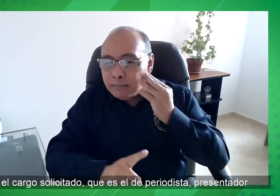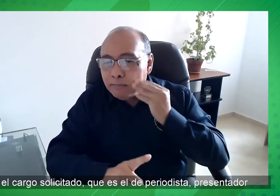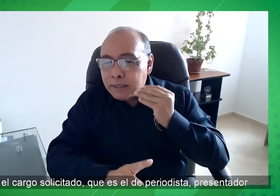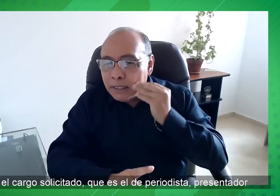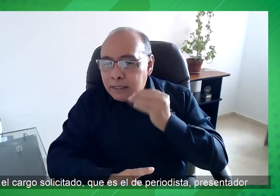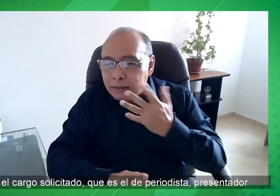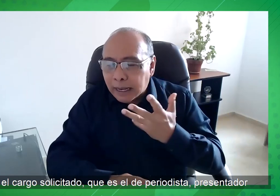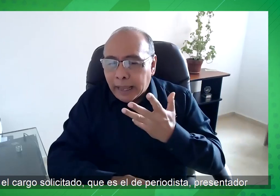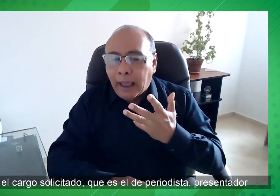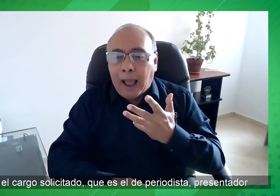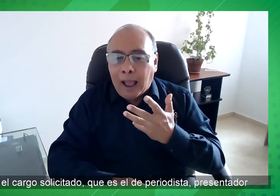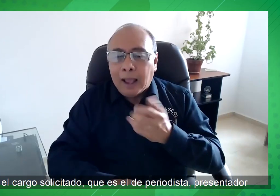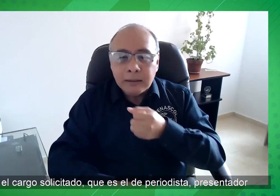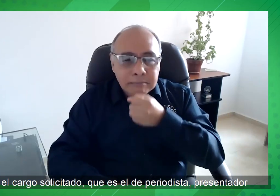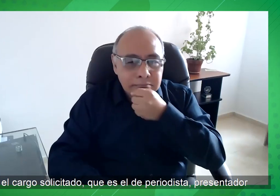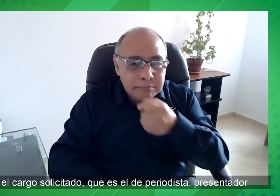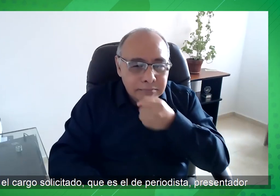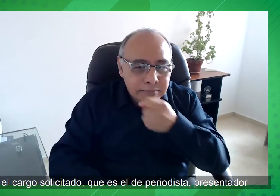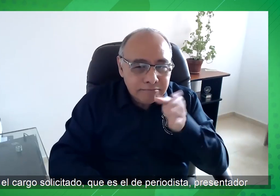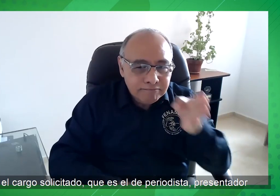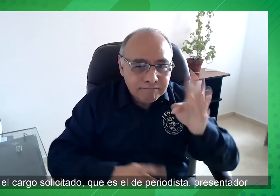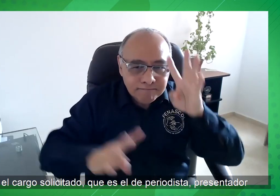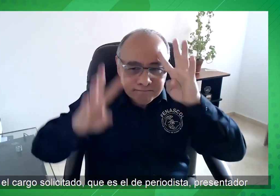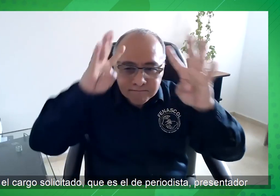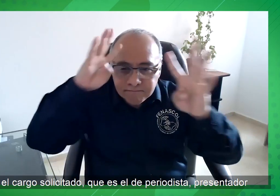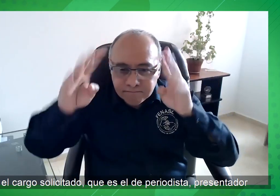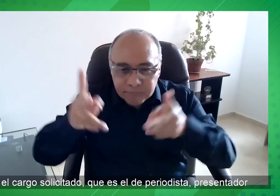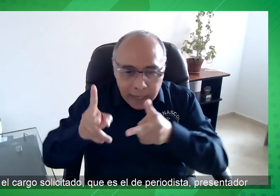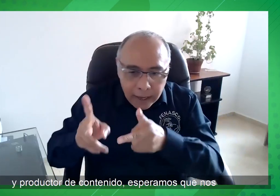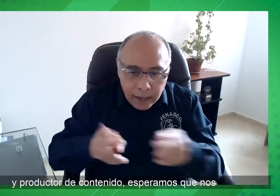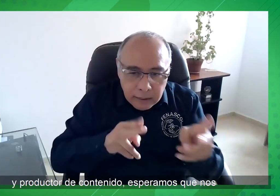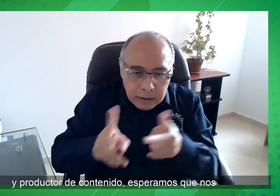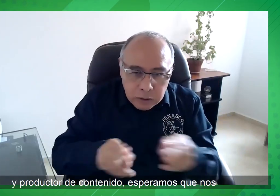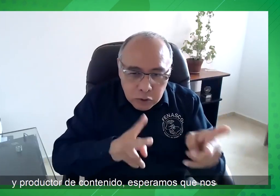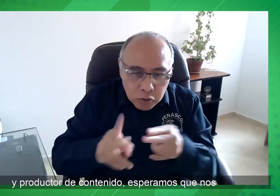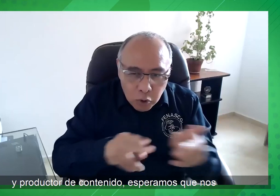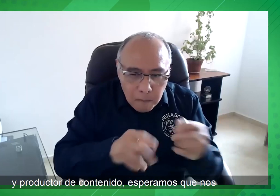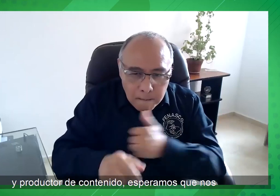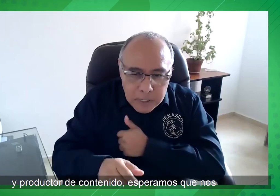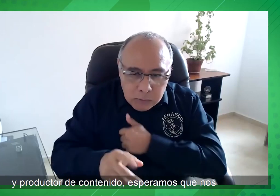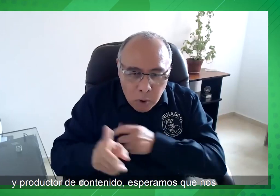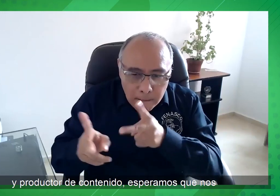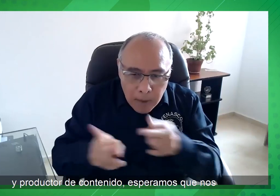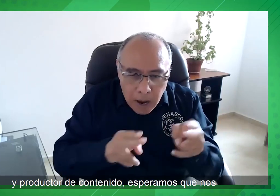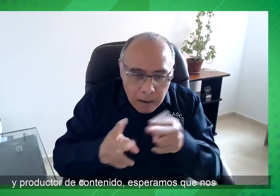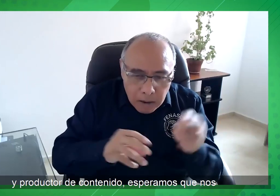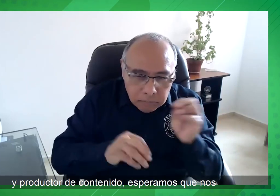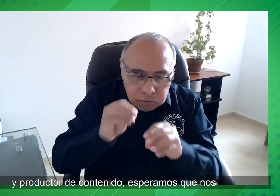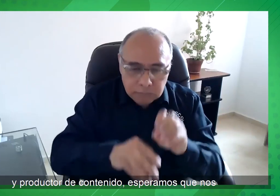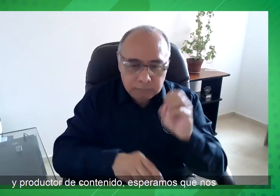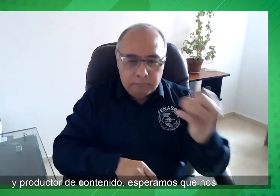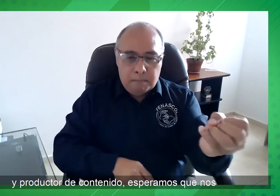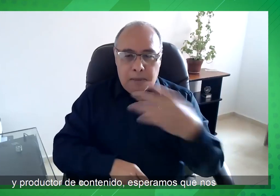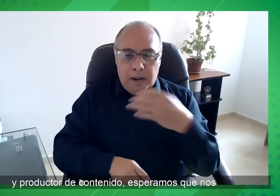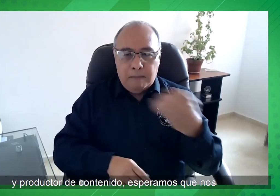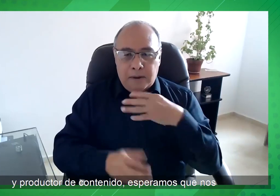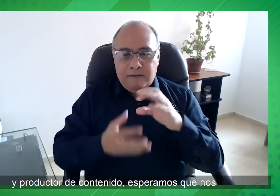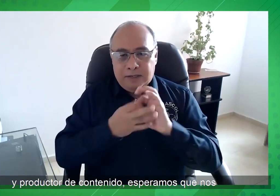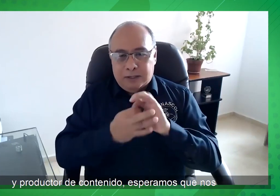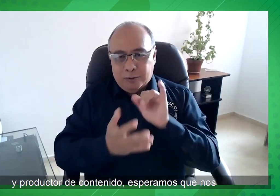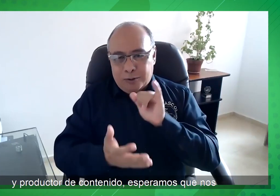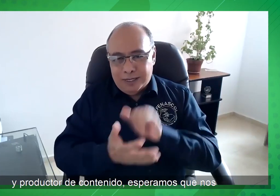solicitado, que es el de periodista, presentador y productor de contenido. Esperamos